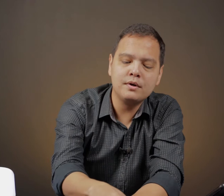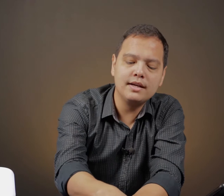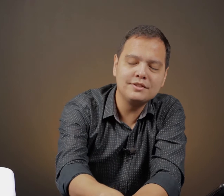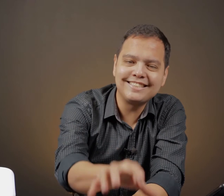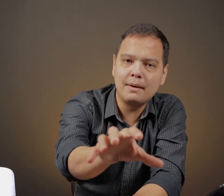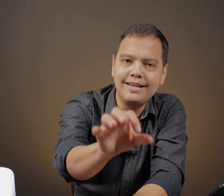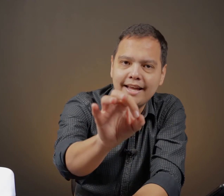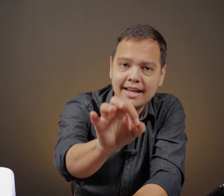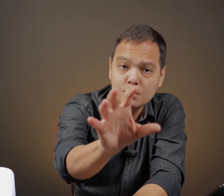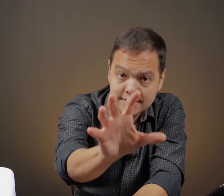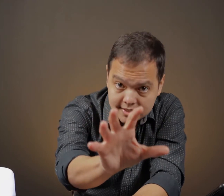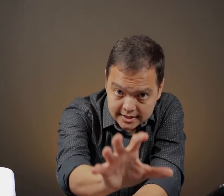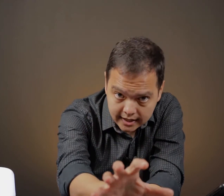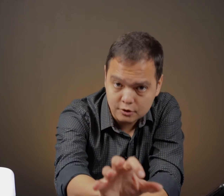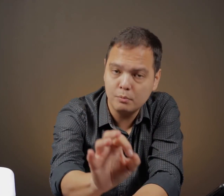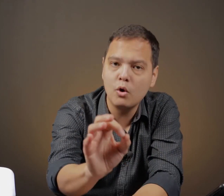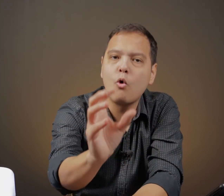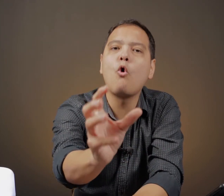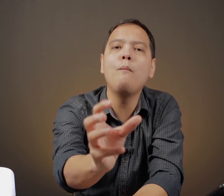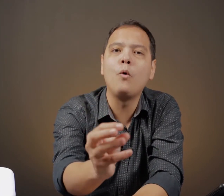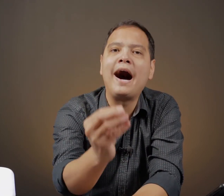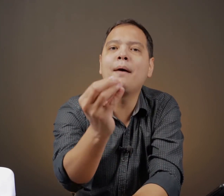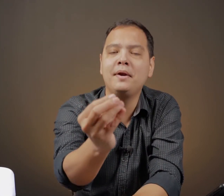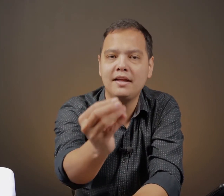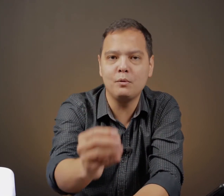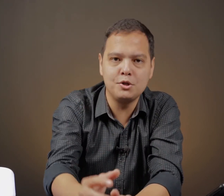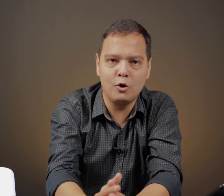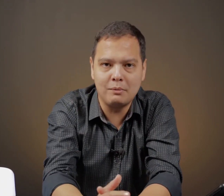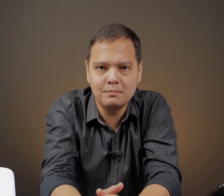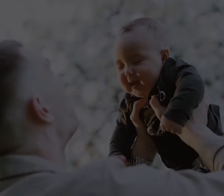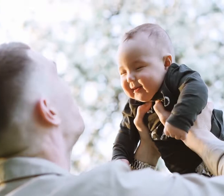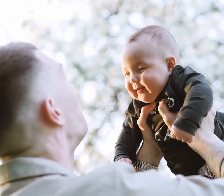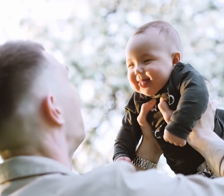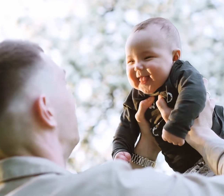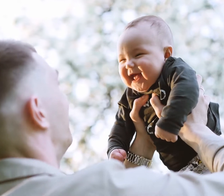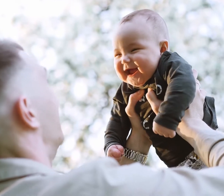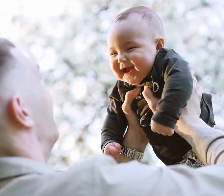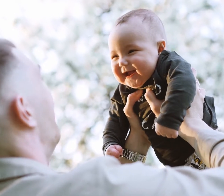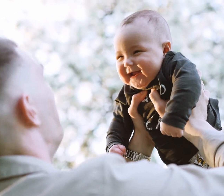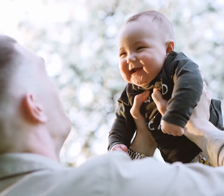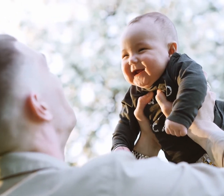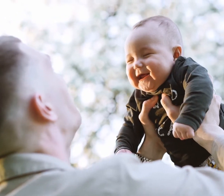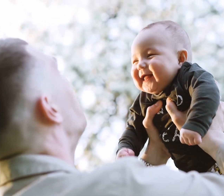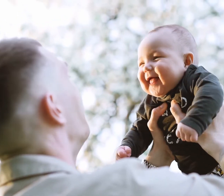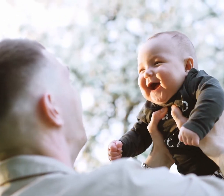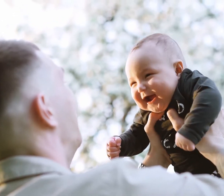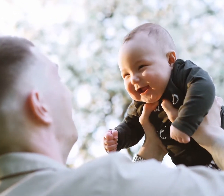porque você sabe quem é que nos ensina sobre como aprender um idioma? São as crianças, os bebês para serem